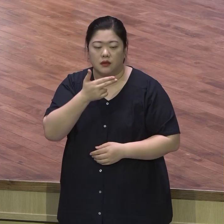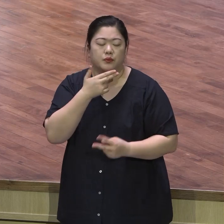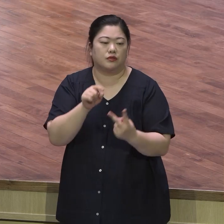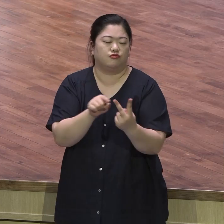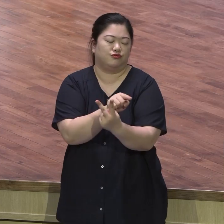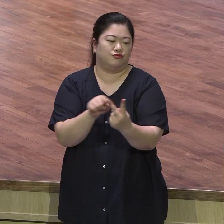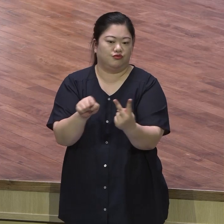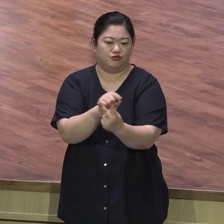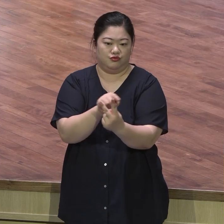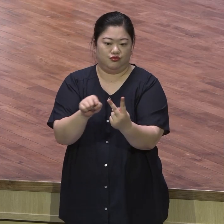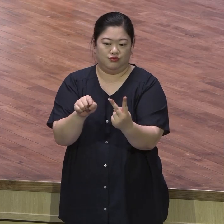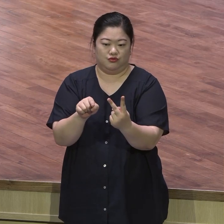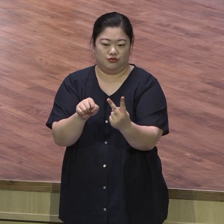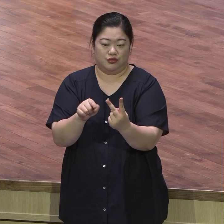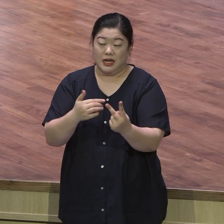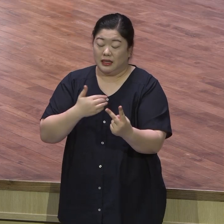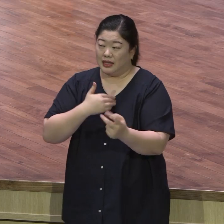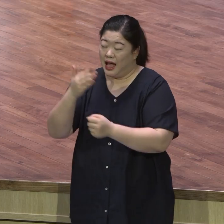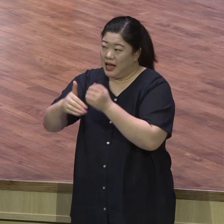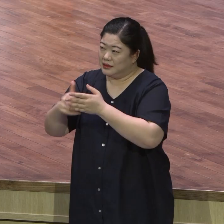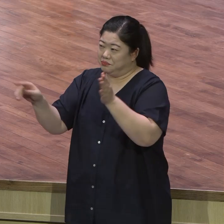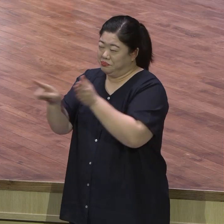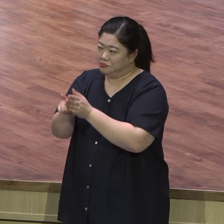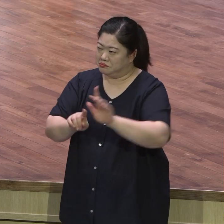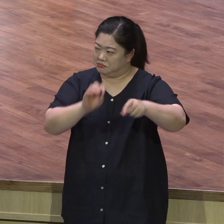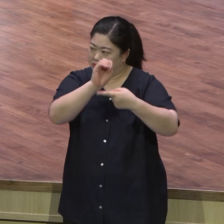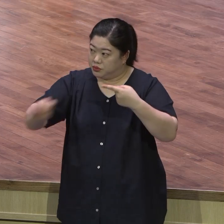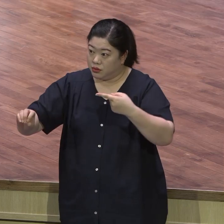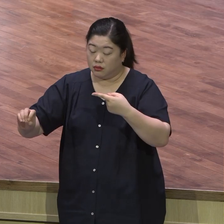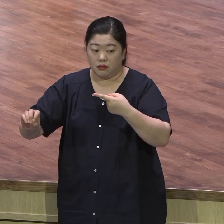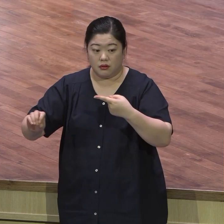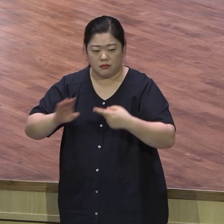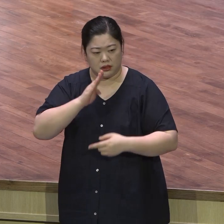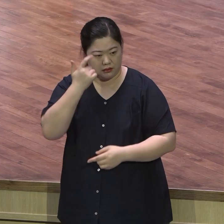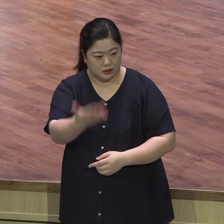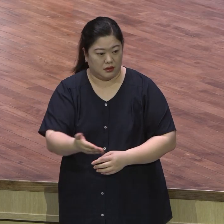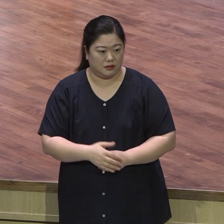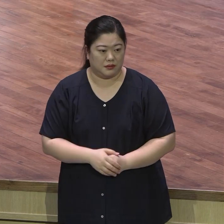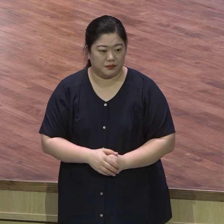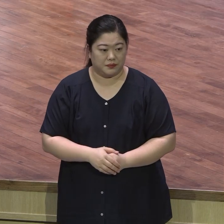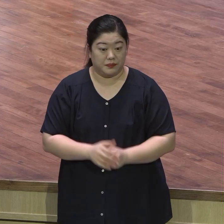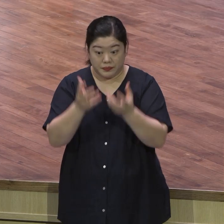정말 나 안 믿냐? 그겁니다. 아브라함에게 너 떠나.